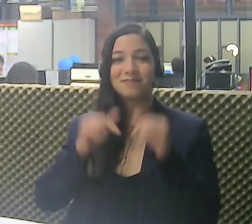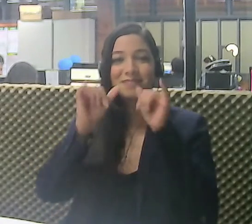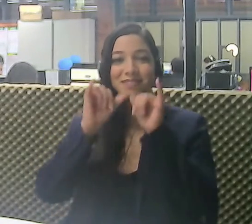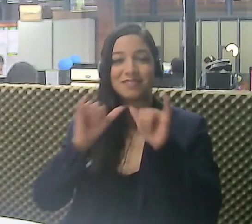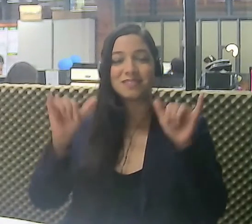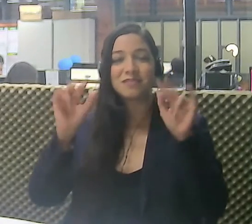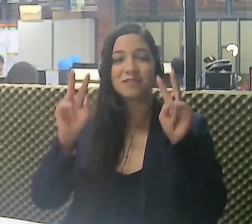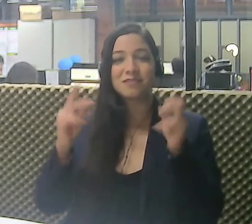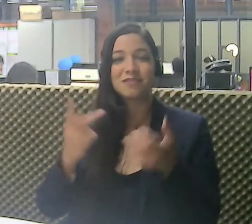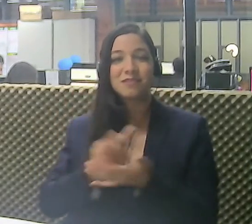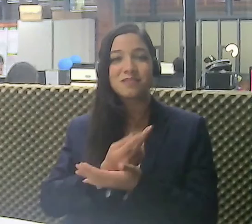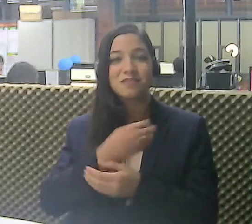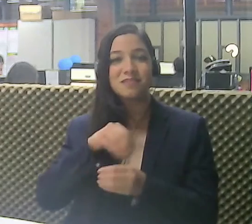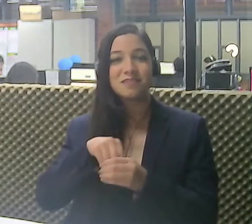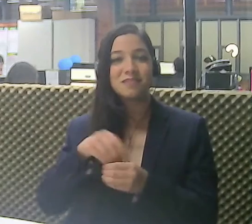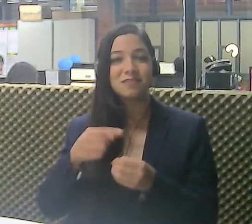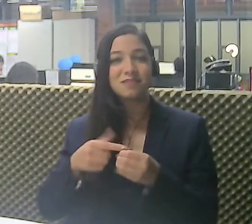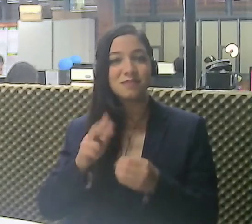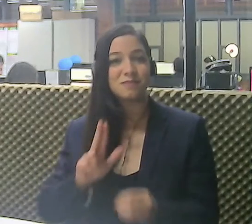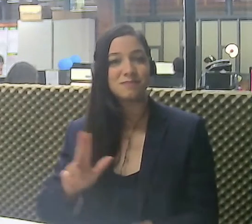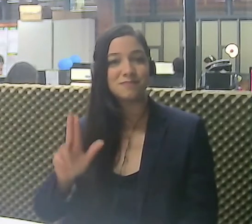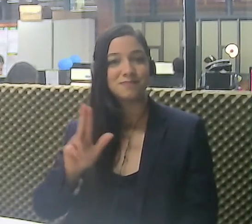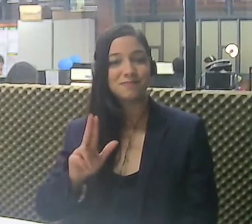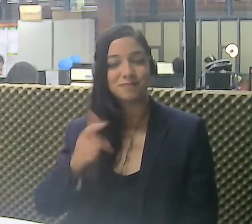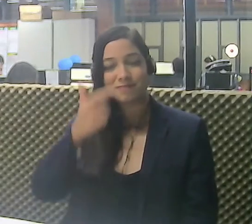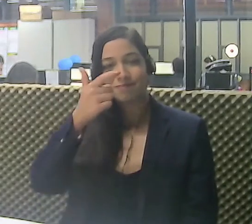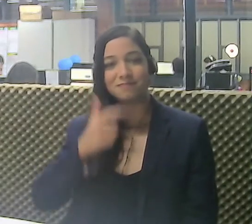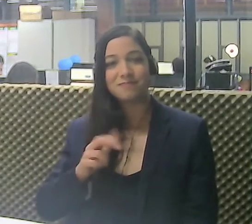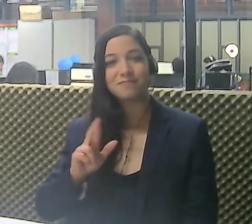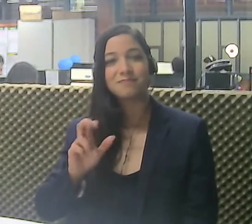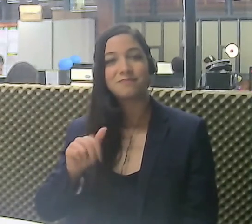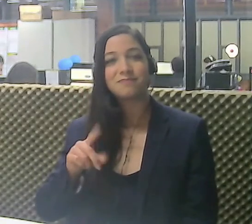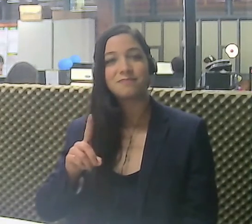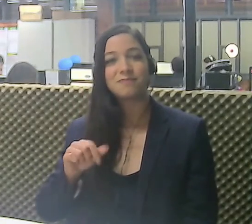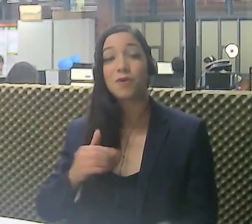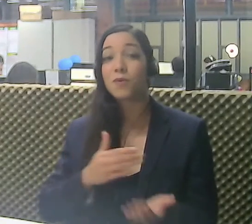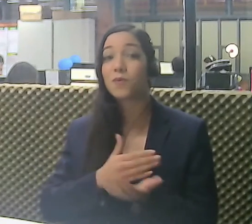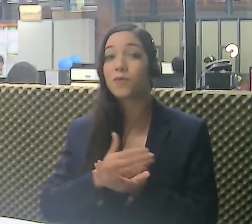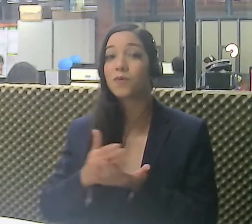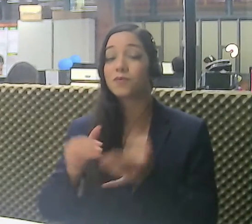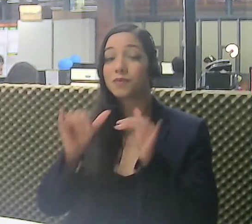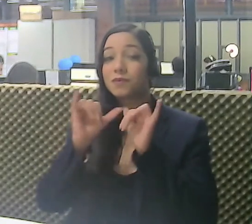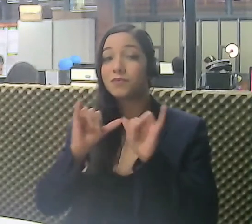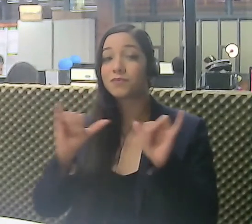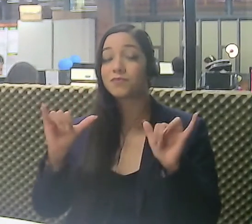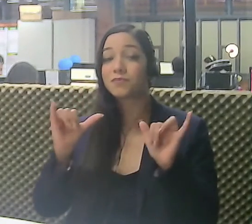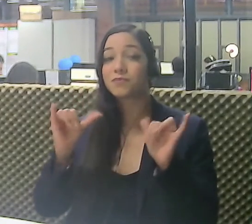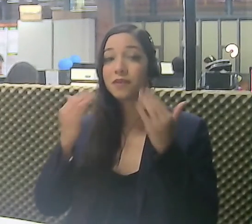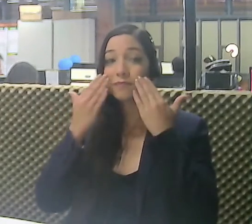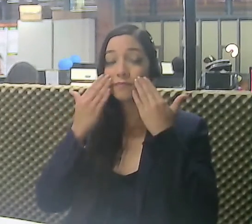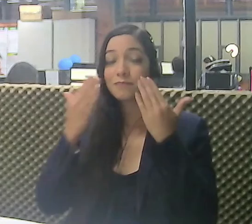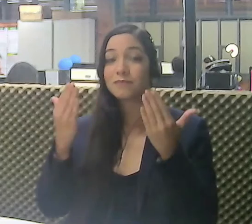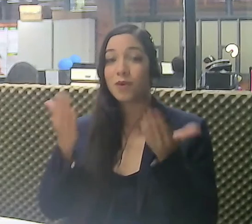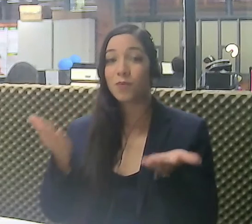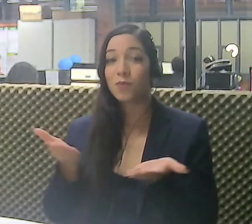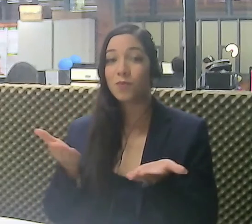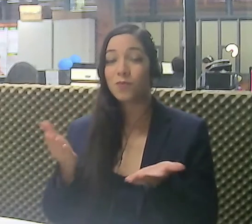notícias sobre o que de fato acontece em Uberlândia. Eu sou o Fernando Cássio e começamos com os destaques da edição de